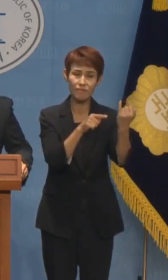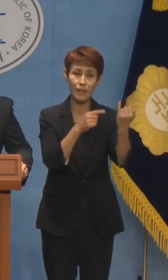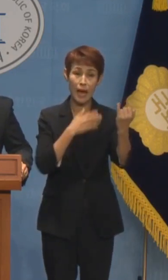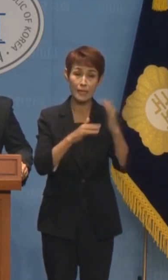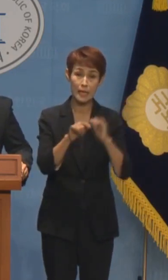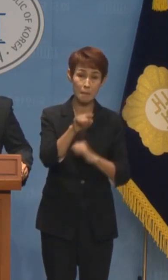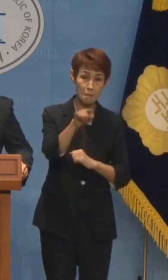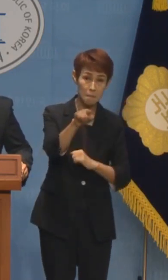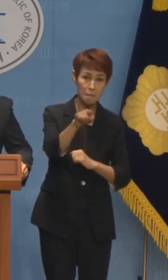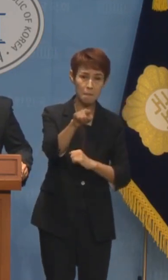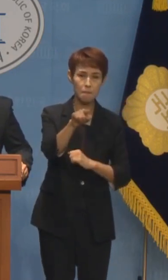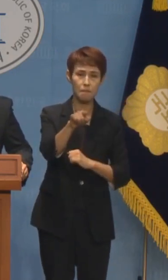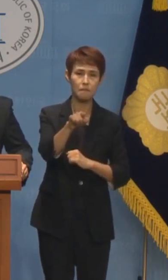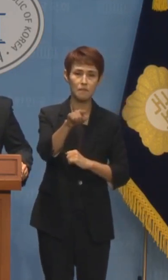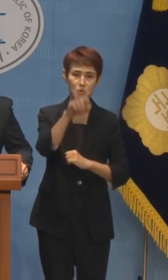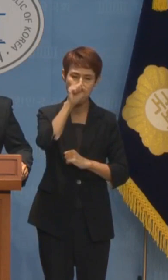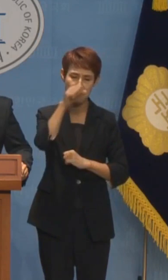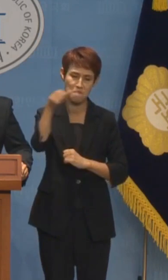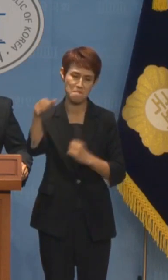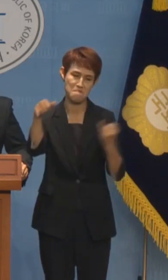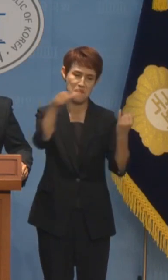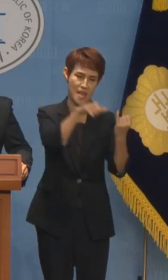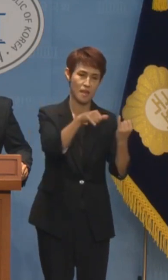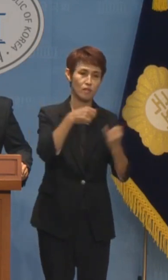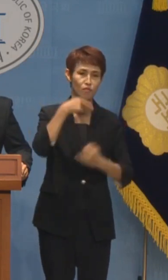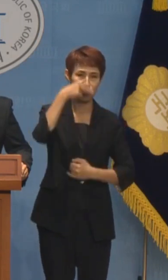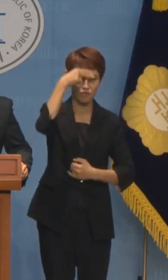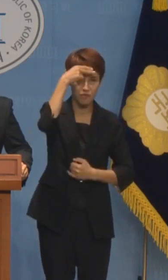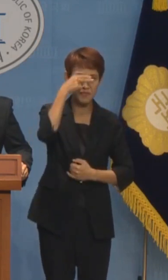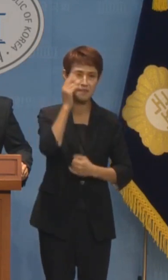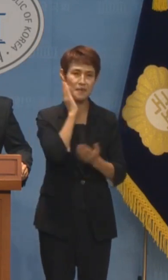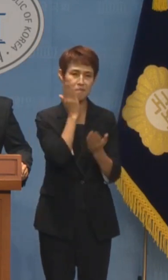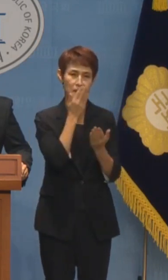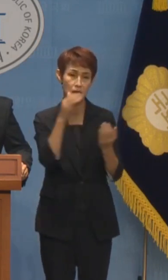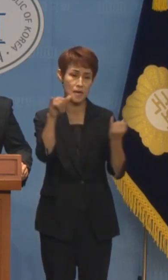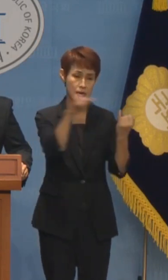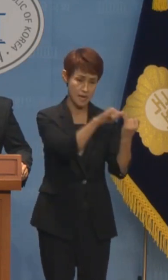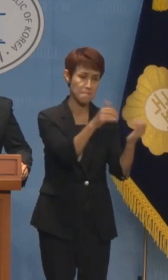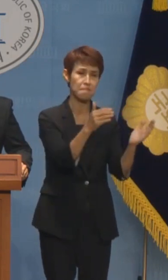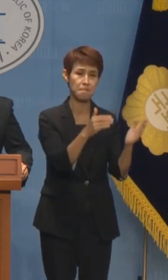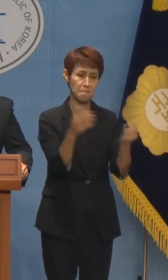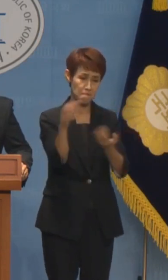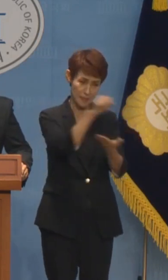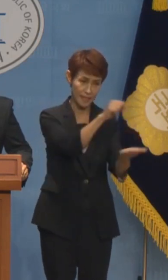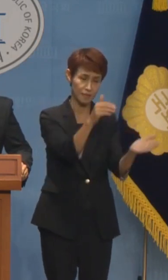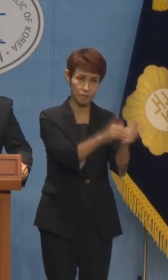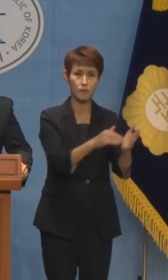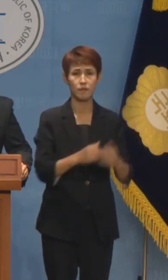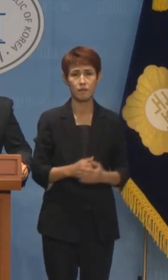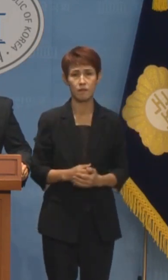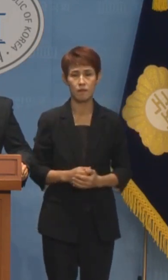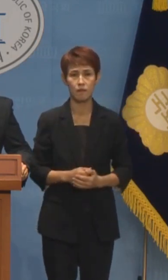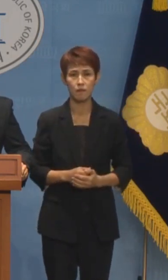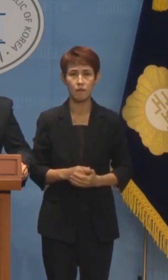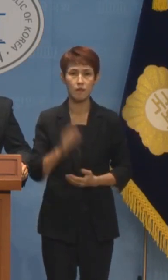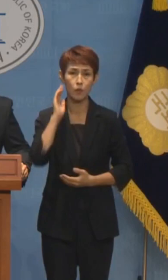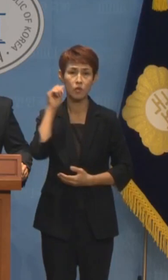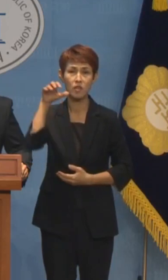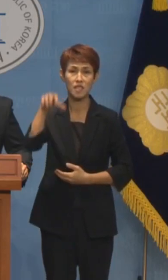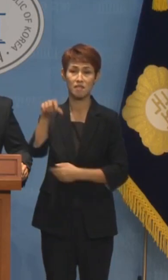직접 명품백과 양주 화장품 등을 받았습니다 그 후 대통령실